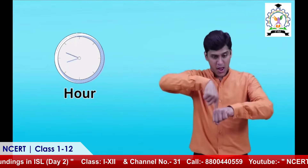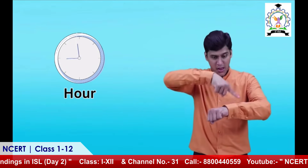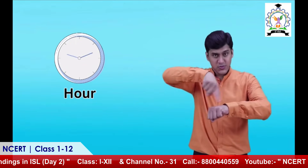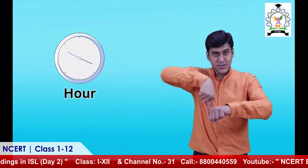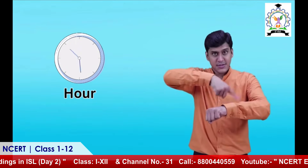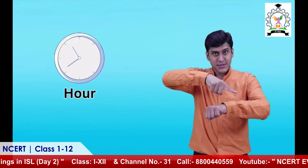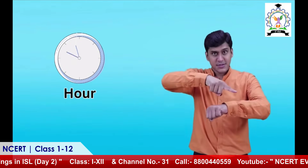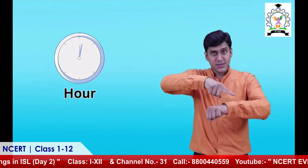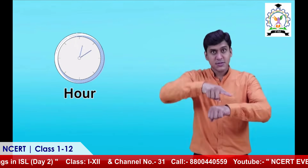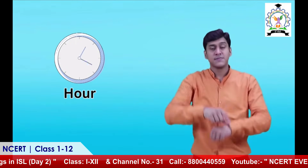1 घंटा,